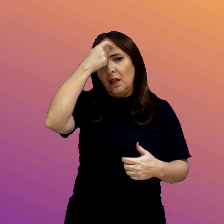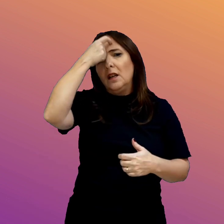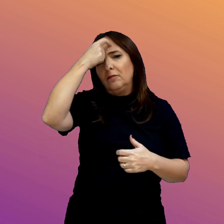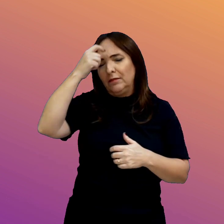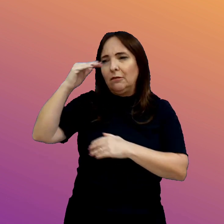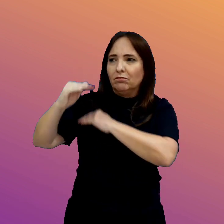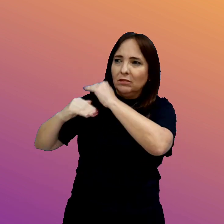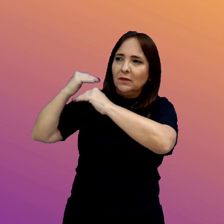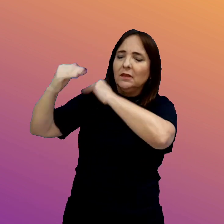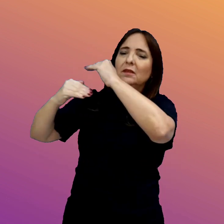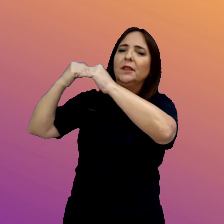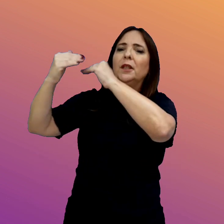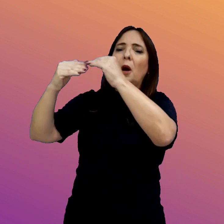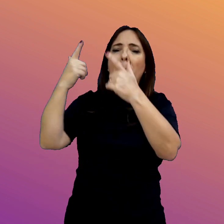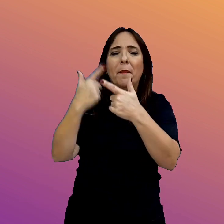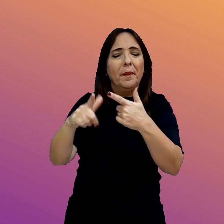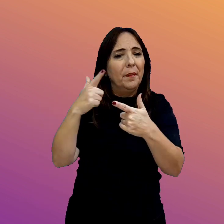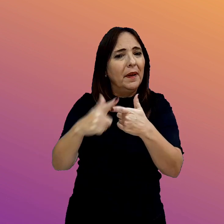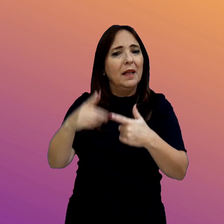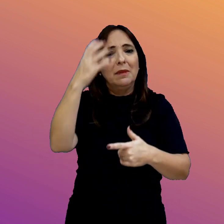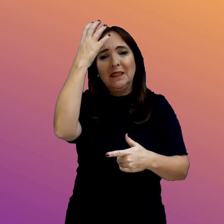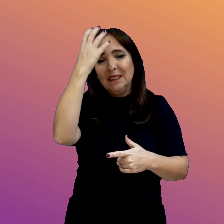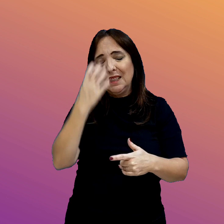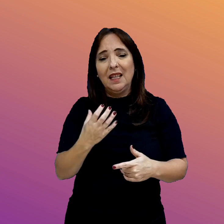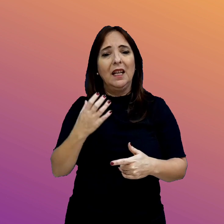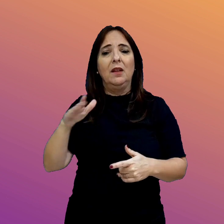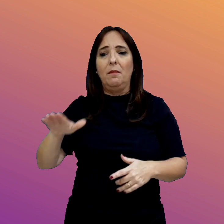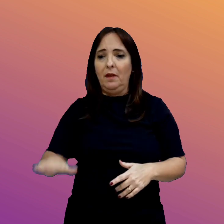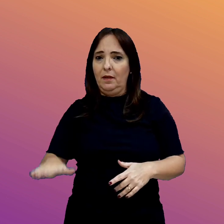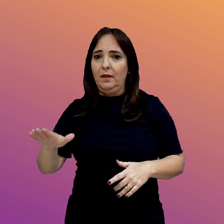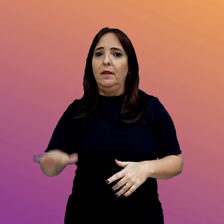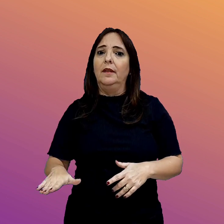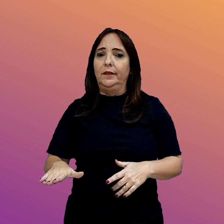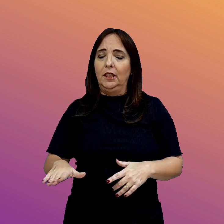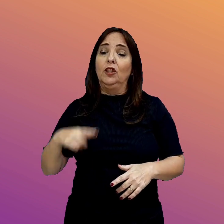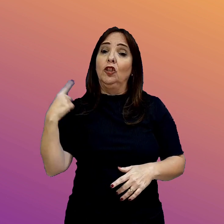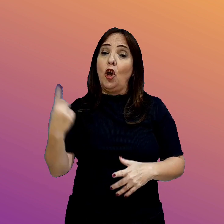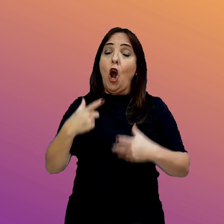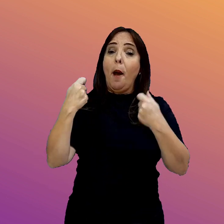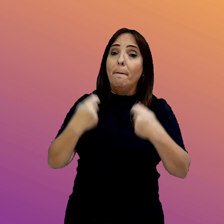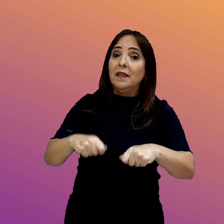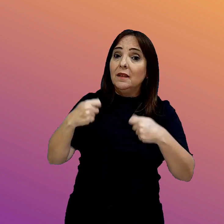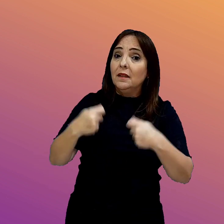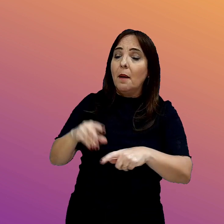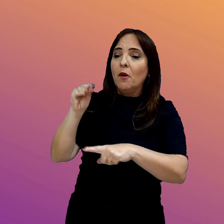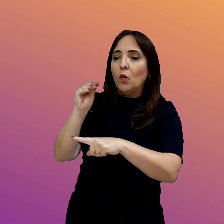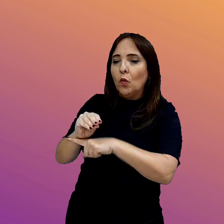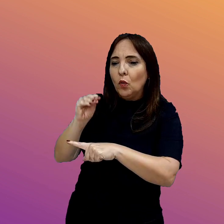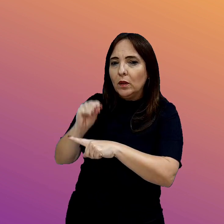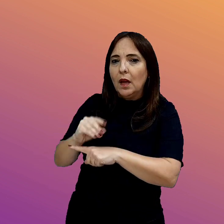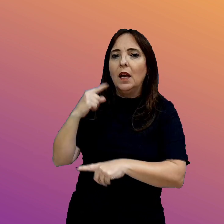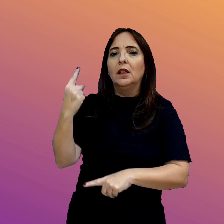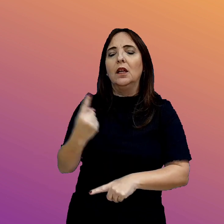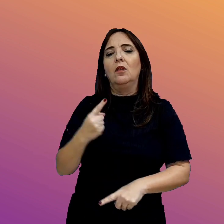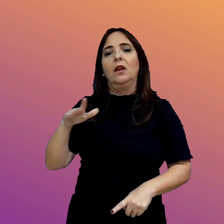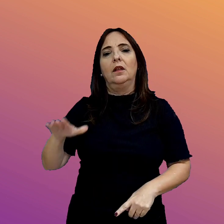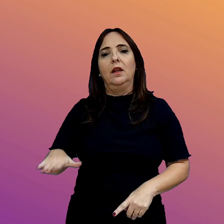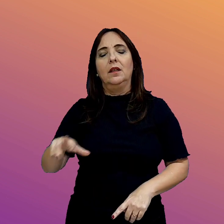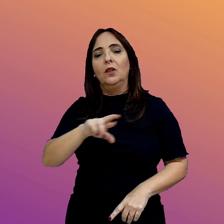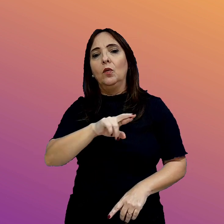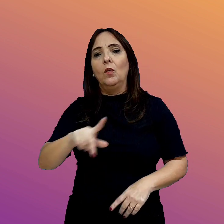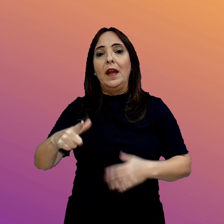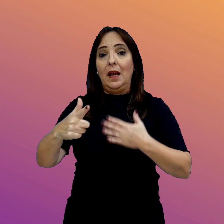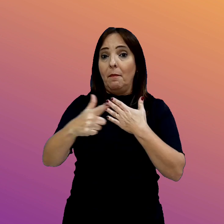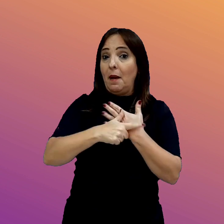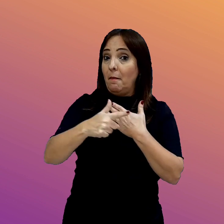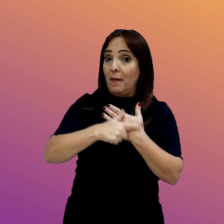um assalto à mente dessas crianças, coitadas. Nós temos que proteger as nossas crianças. E esse papel não é do professor em